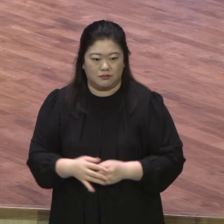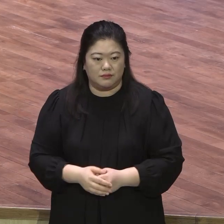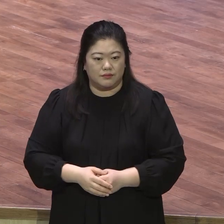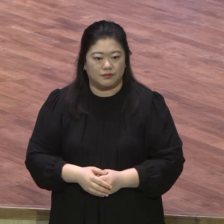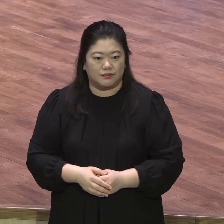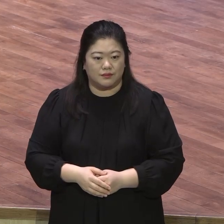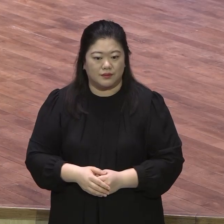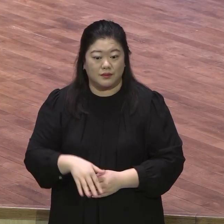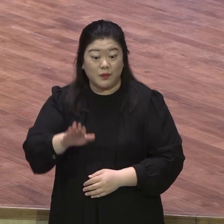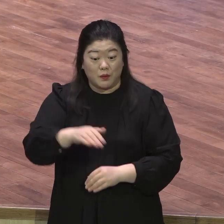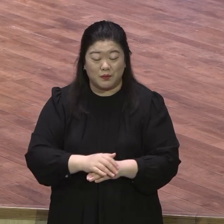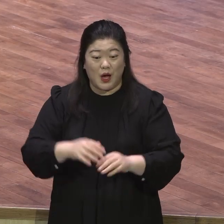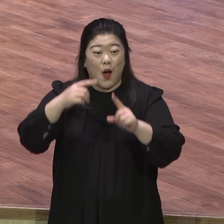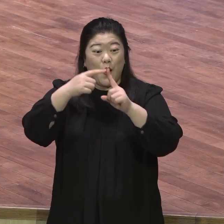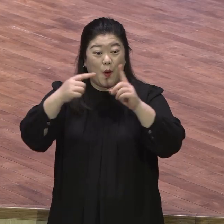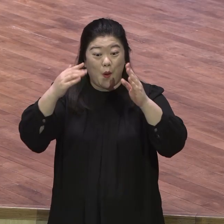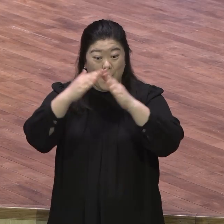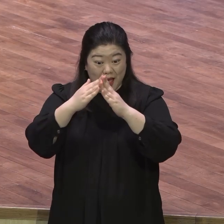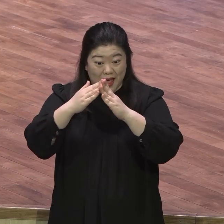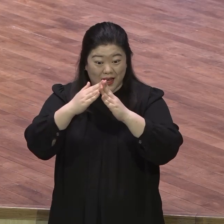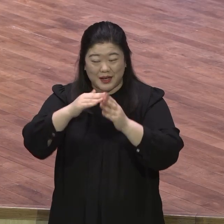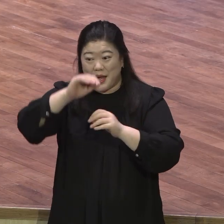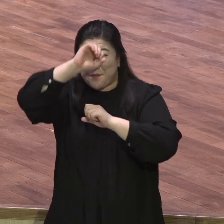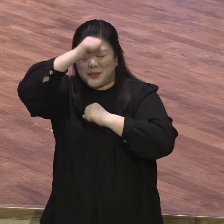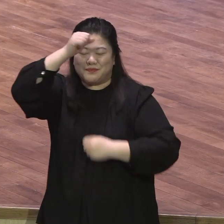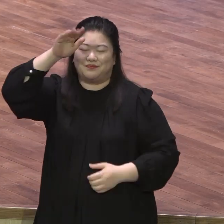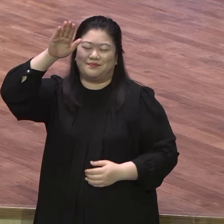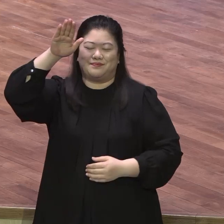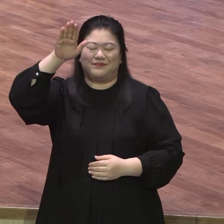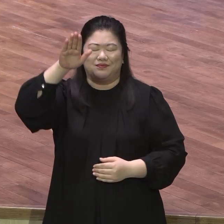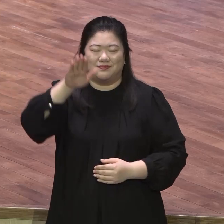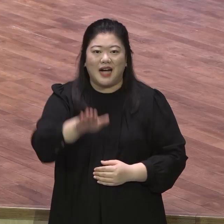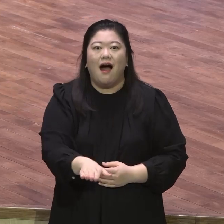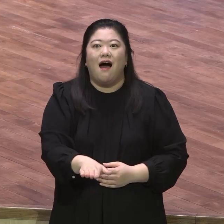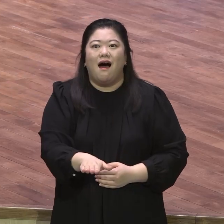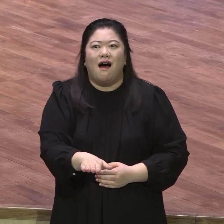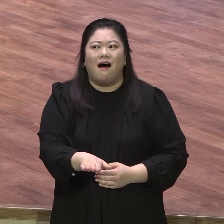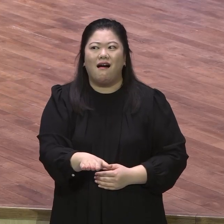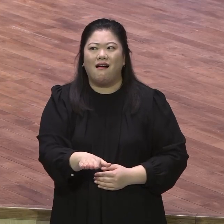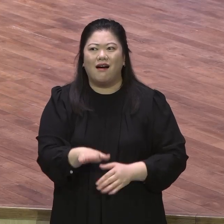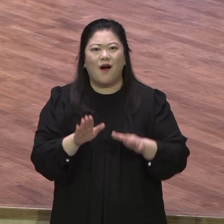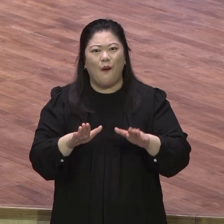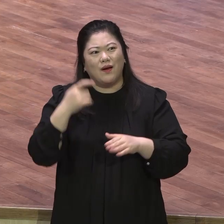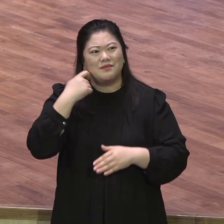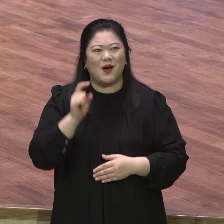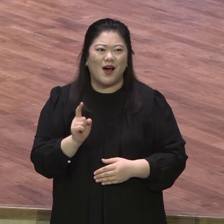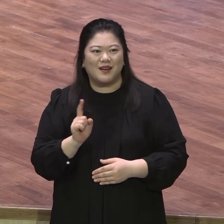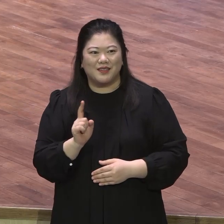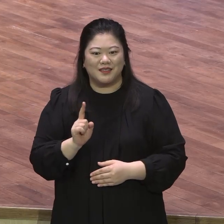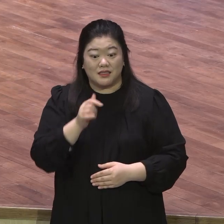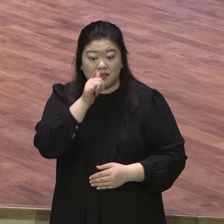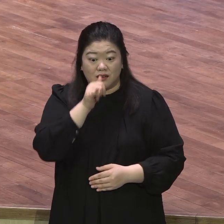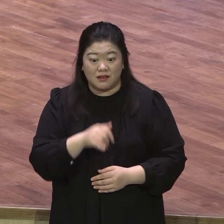순간에 교회 딱 오면서 어떻게 느낌이 확 달라지. 영적으로 확 모터가 바뀌잖아요. 그러니까 하나님이 그렇게 하라는 겁니다.